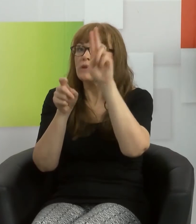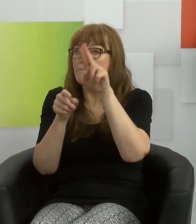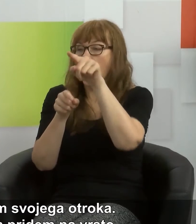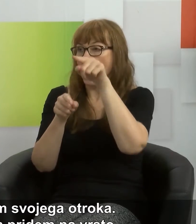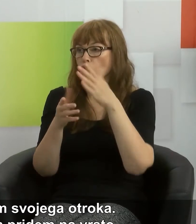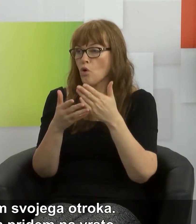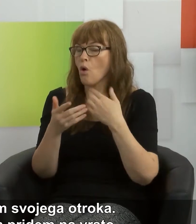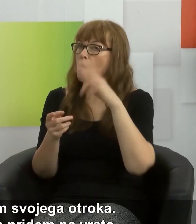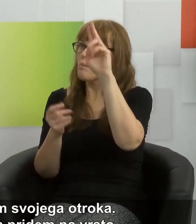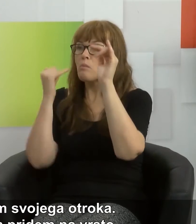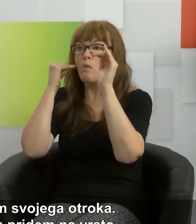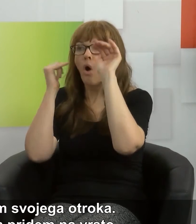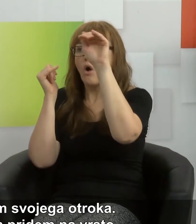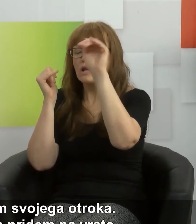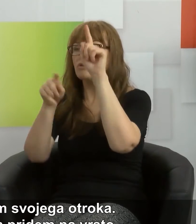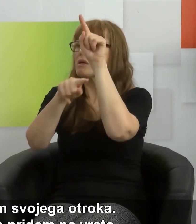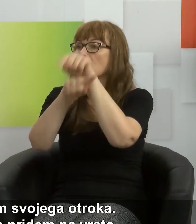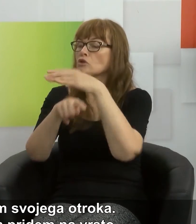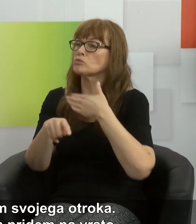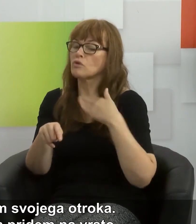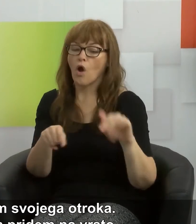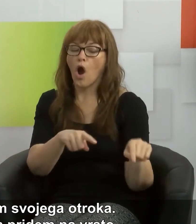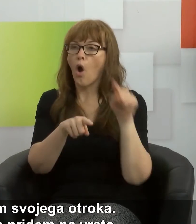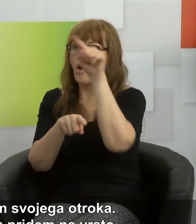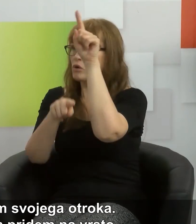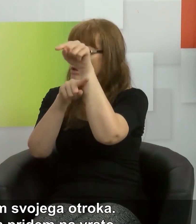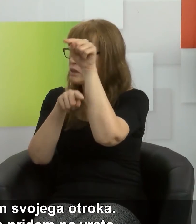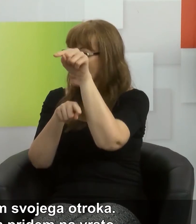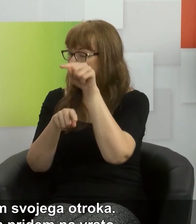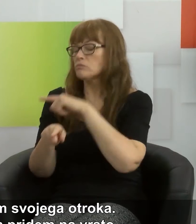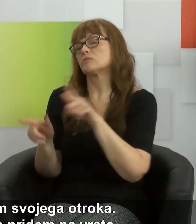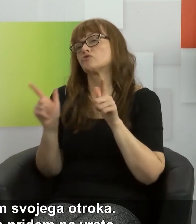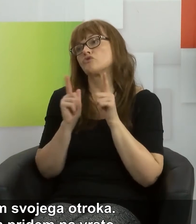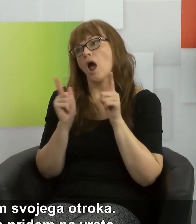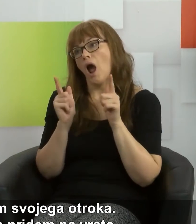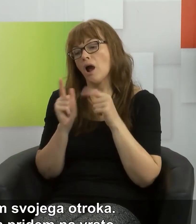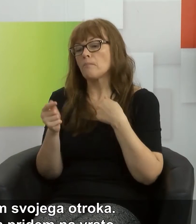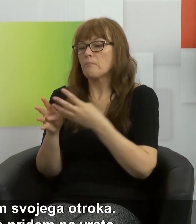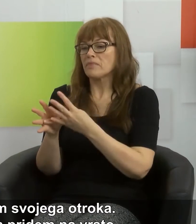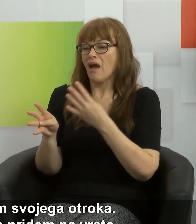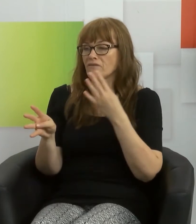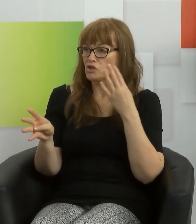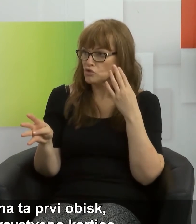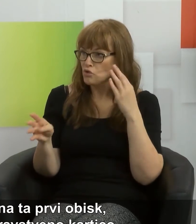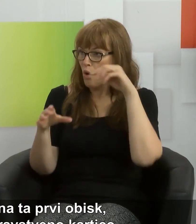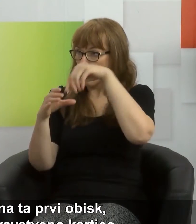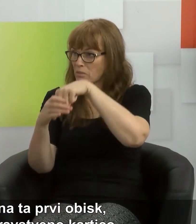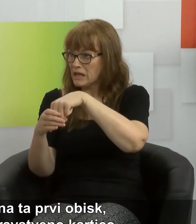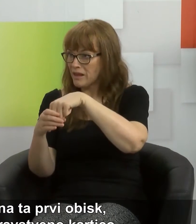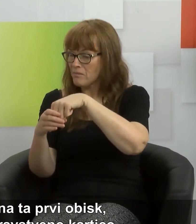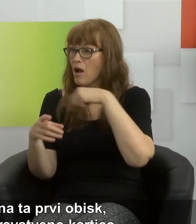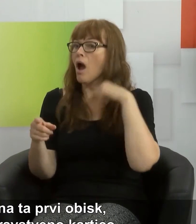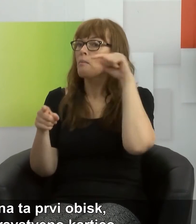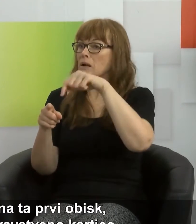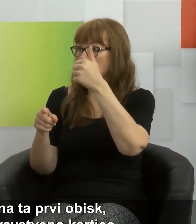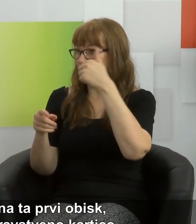zagotavljajo. Pokličem in naročim svojega otroka in seveda čakam, da pridem na vrsto. Potem, ko pridem